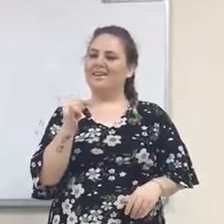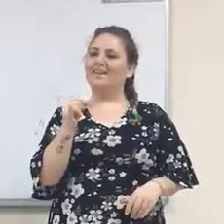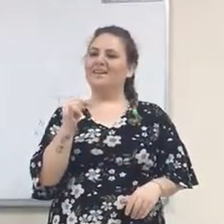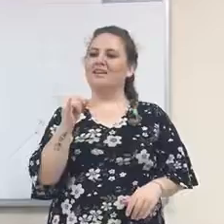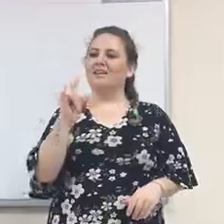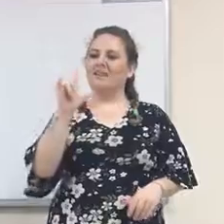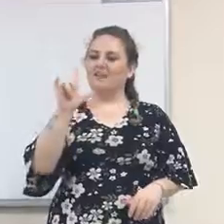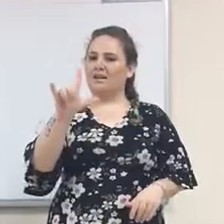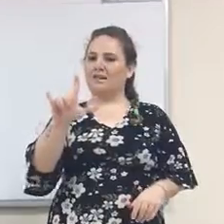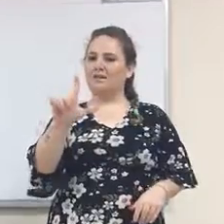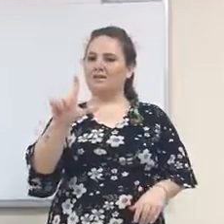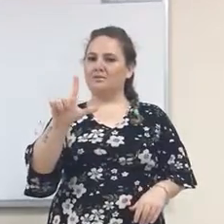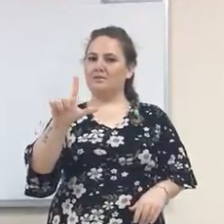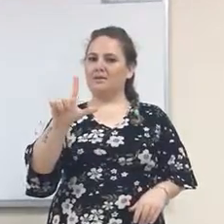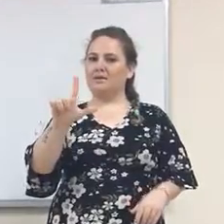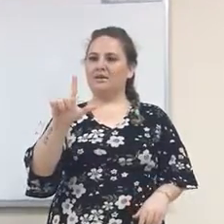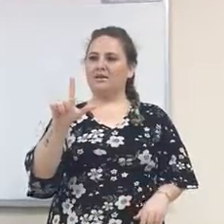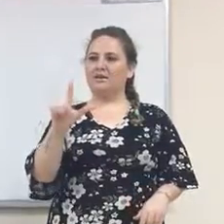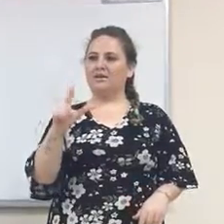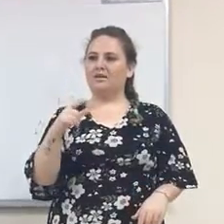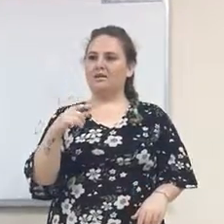lazım, gerekli, leke,